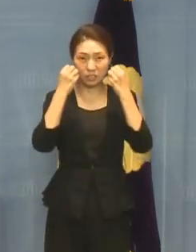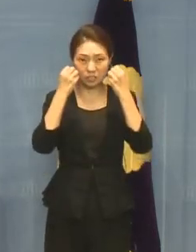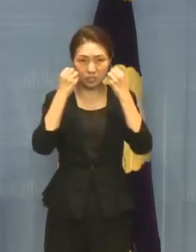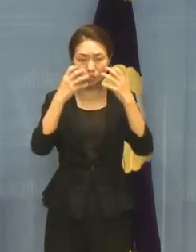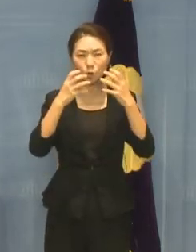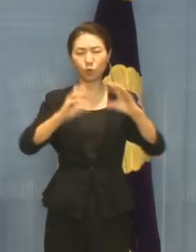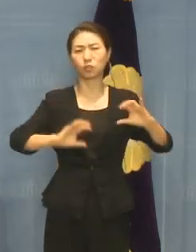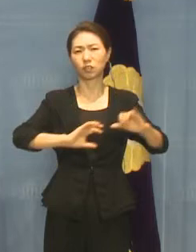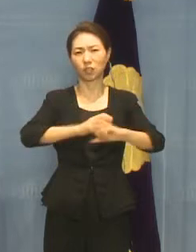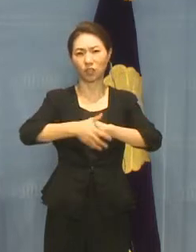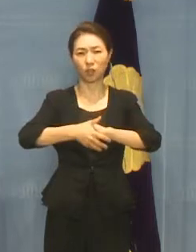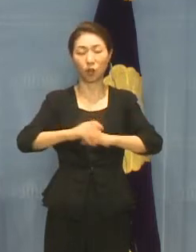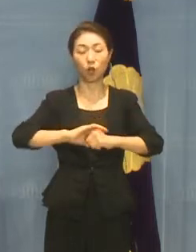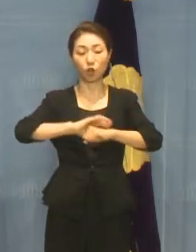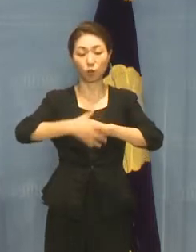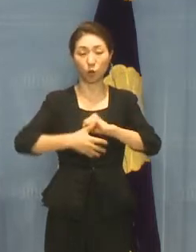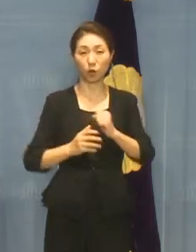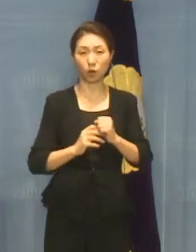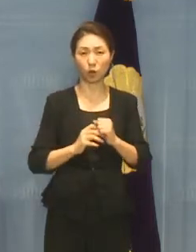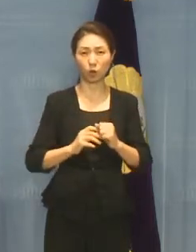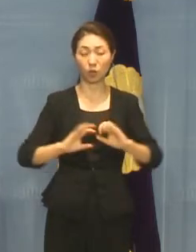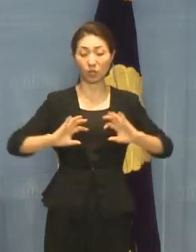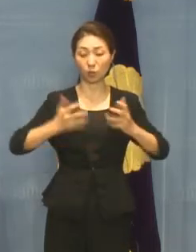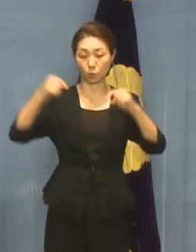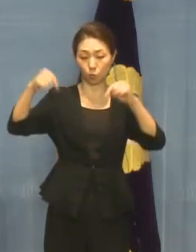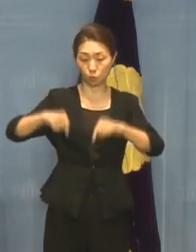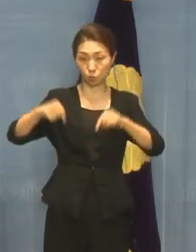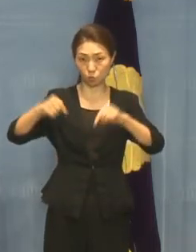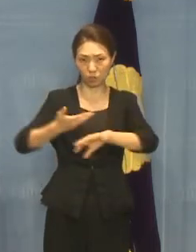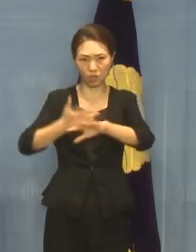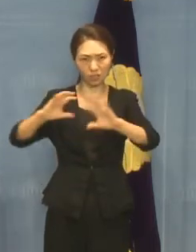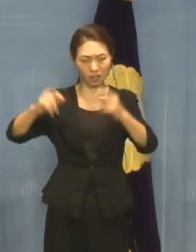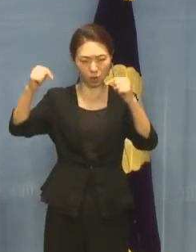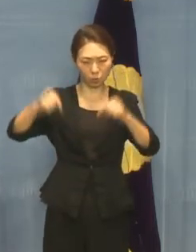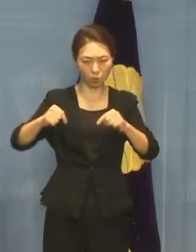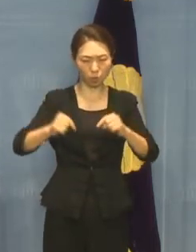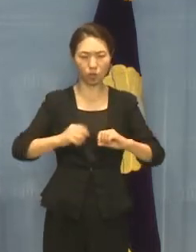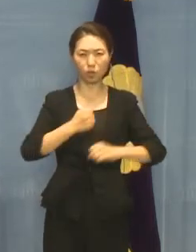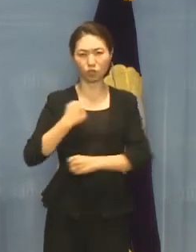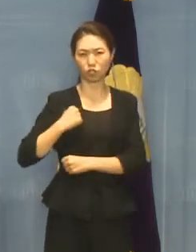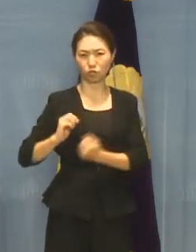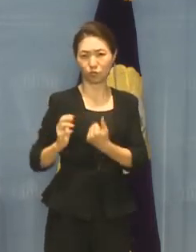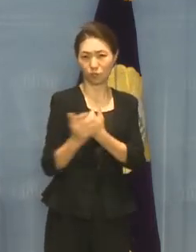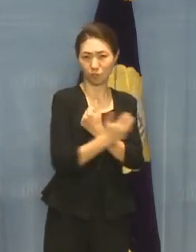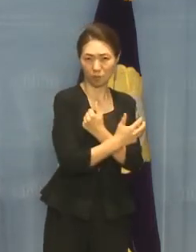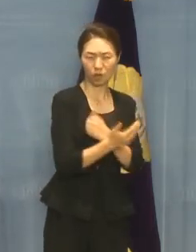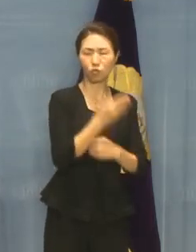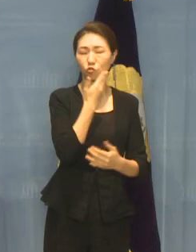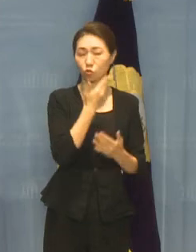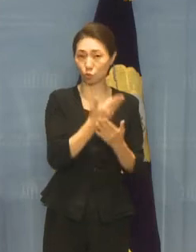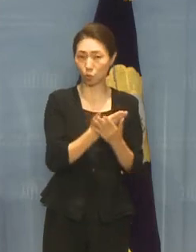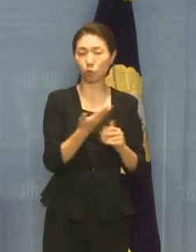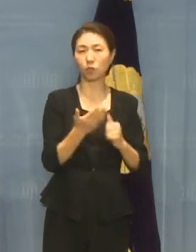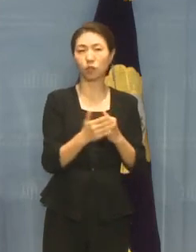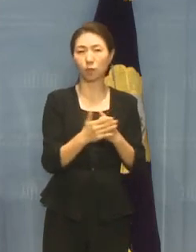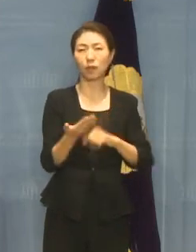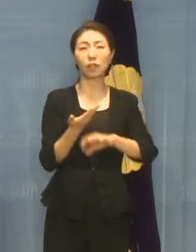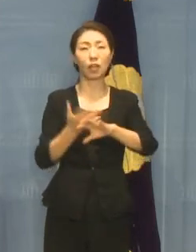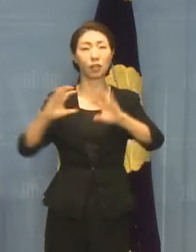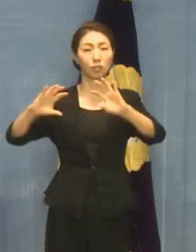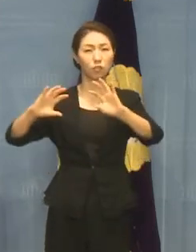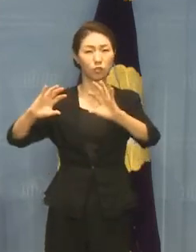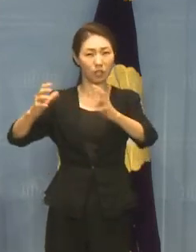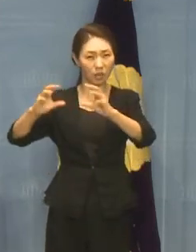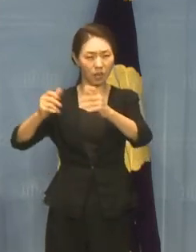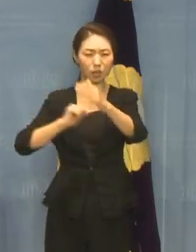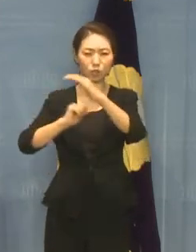질서에서 외교 국방 외교가 중요해지고 있습니다. 의회 애교를 통해 각국 주요 인사와 폭넓게